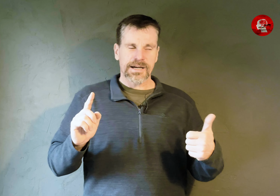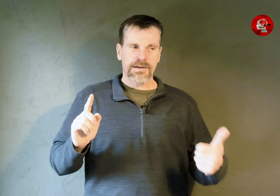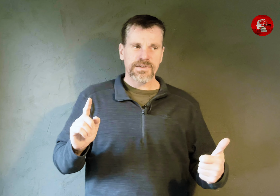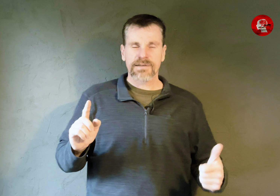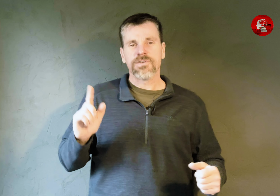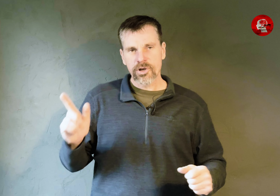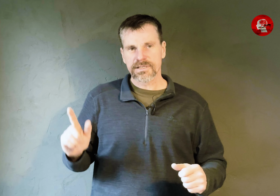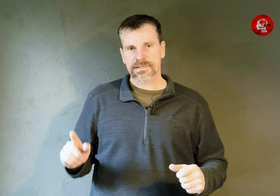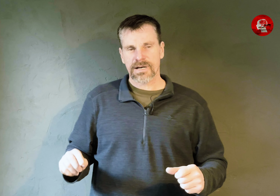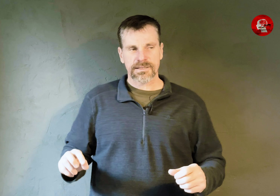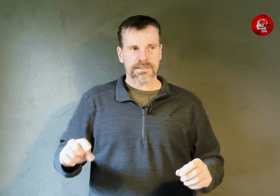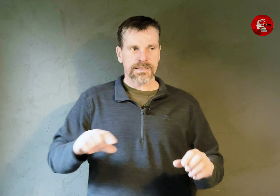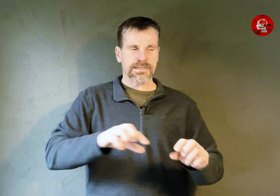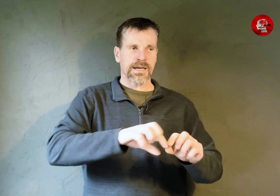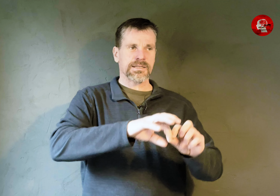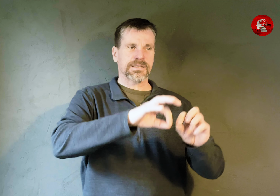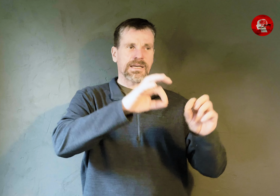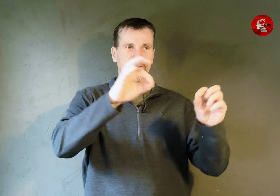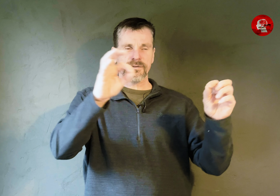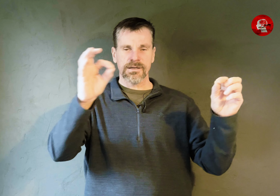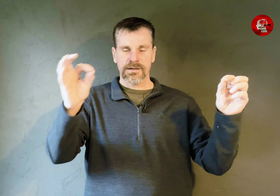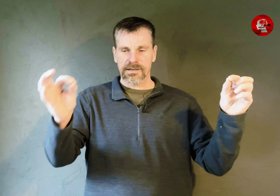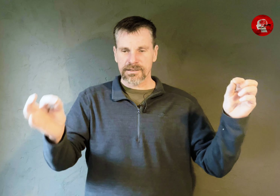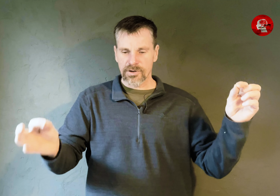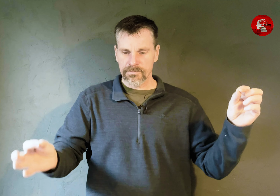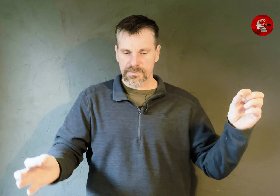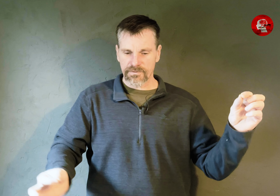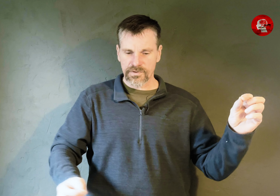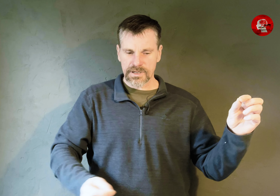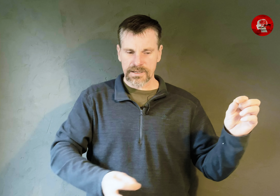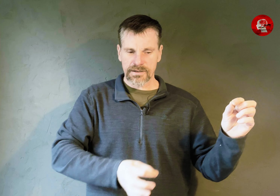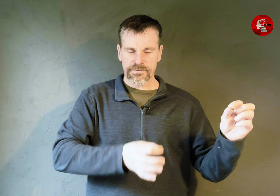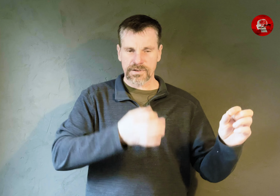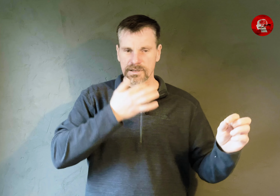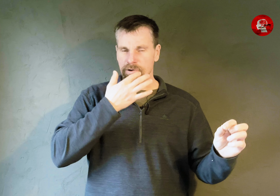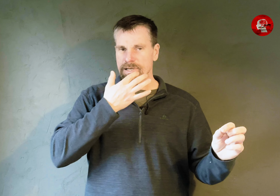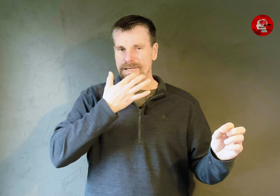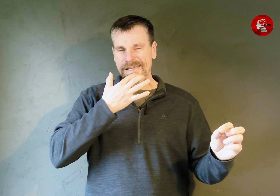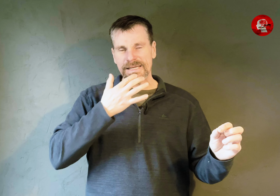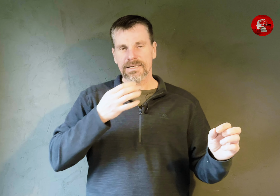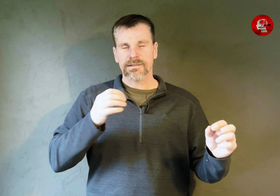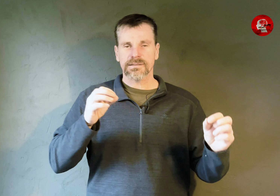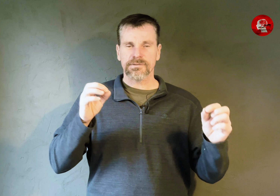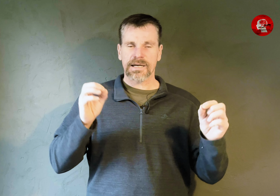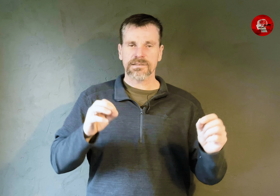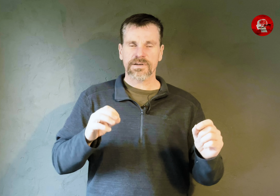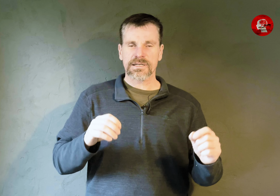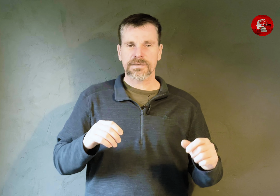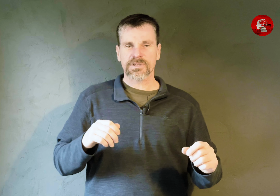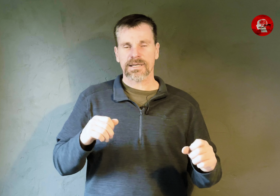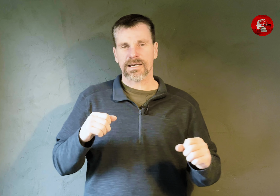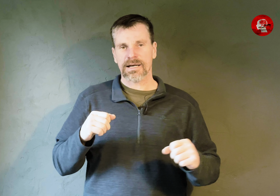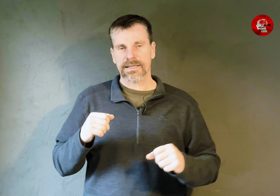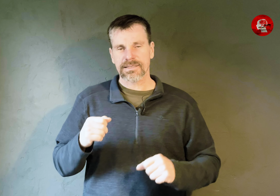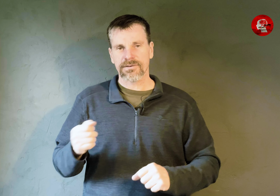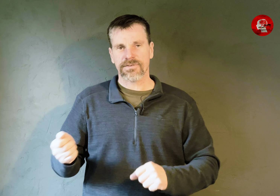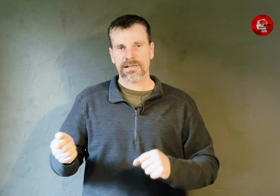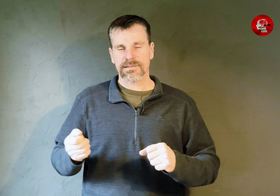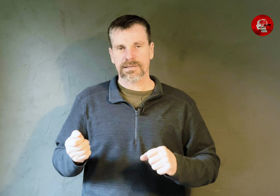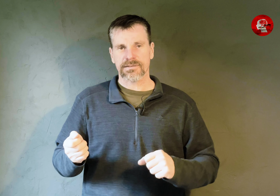kfw hat folgendes gemacht die hat sich eine kette genommen von der von der rolle und hat die verglichen mit einer handgefeilten kette